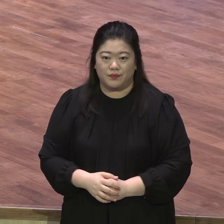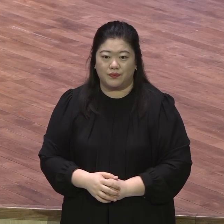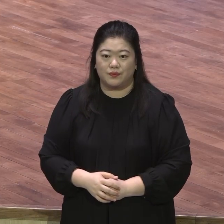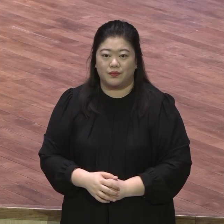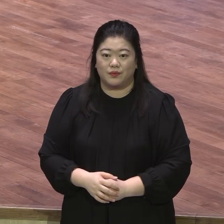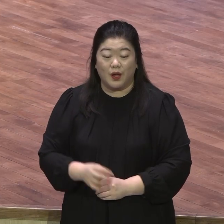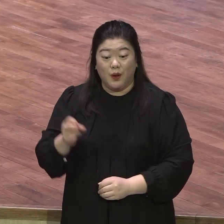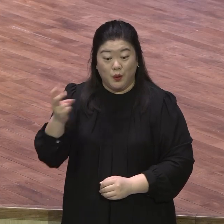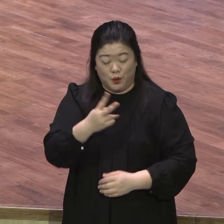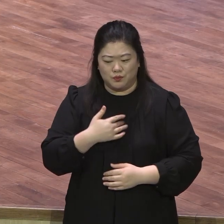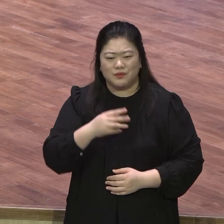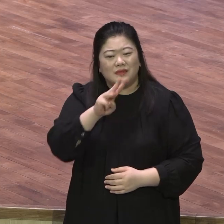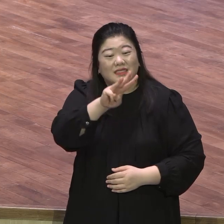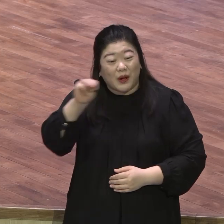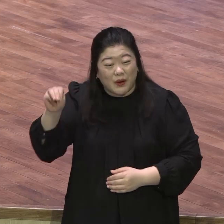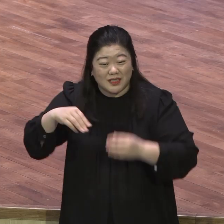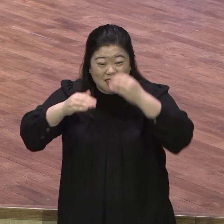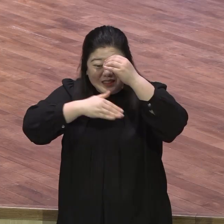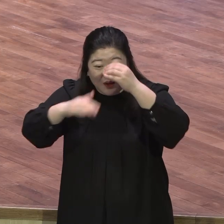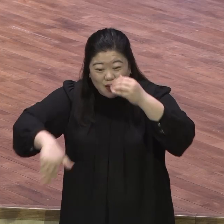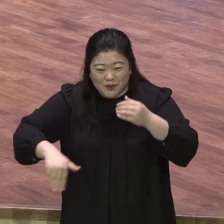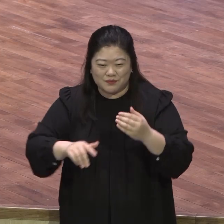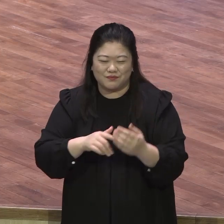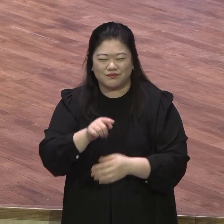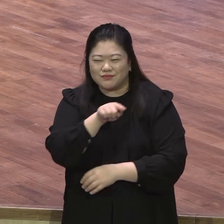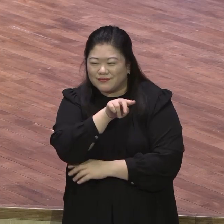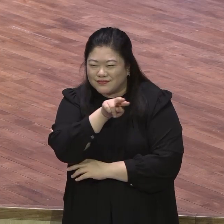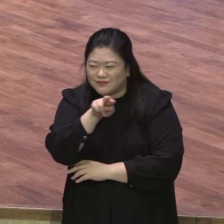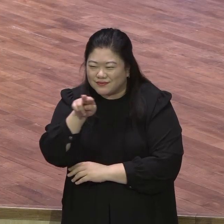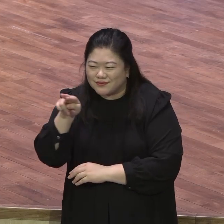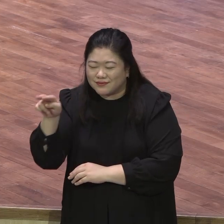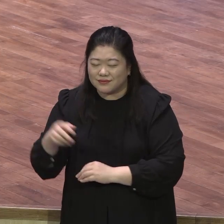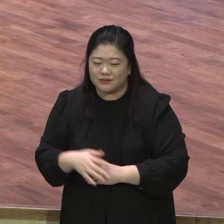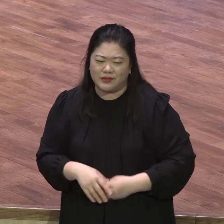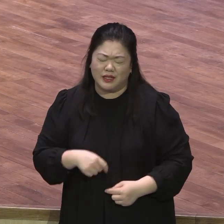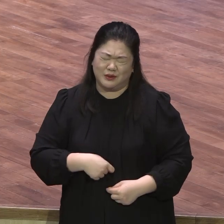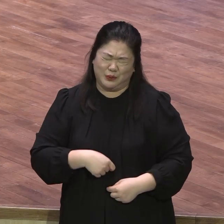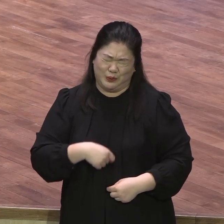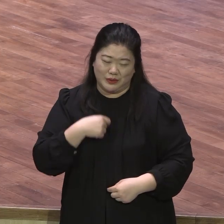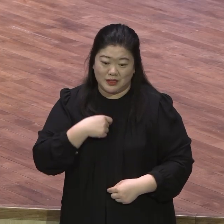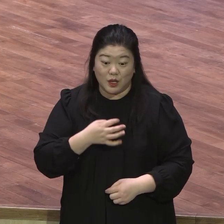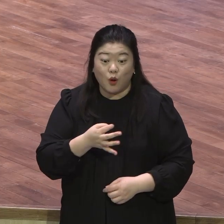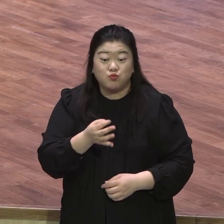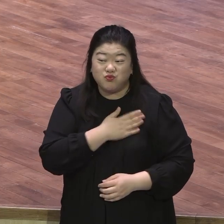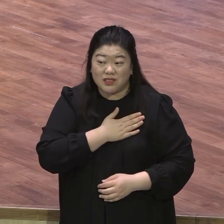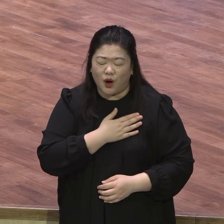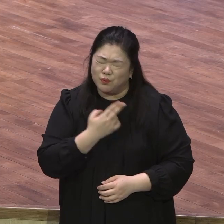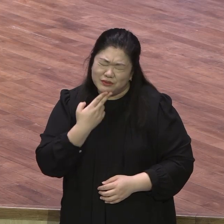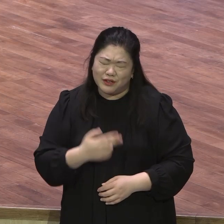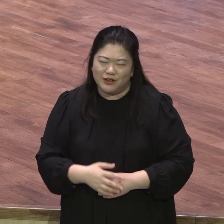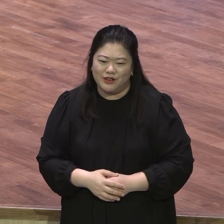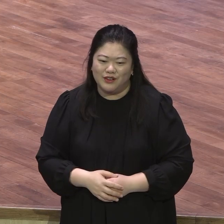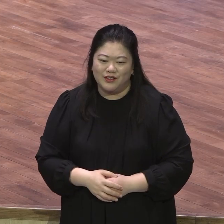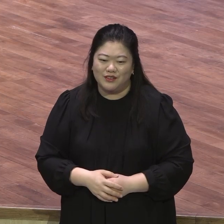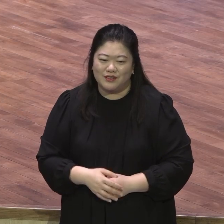부자구나 예를 들어 부자 돈이 많은 부자가 있어 예를 들어 저 같은 그런 사람이 있다